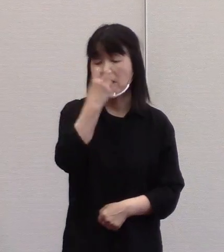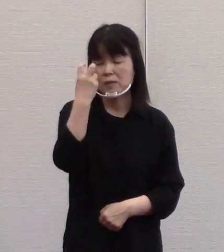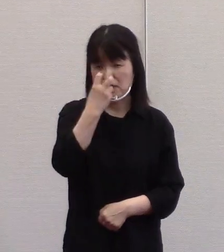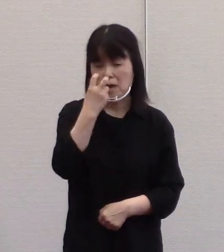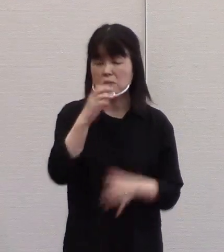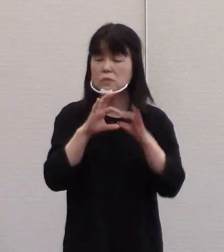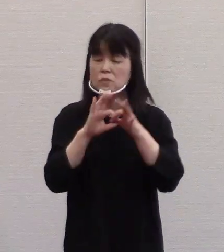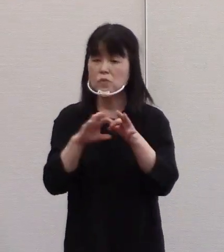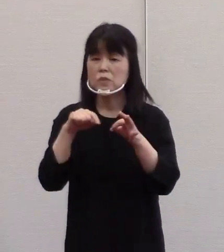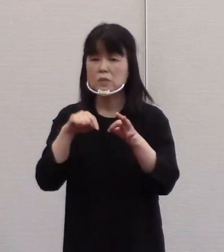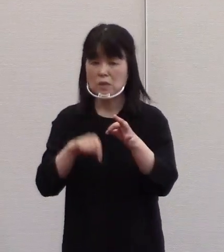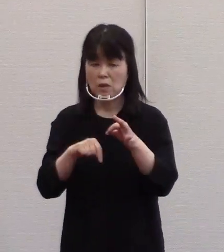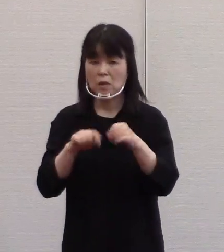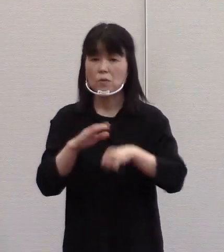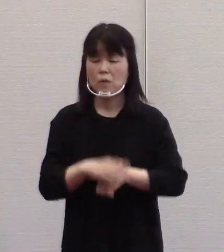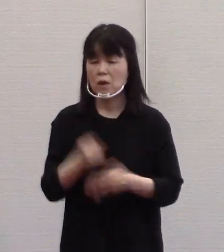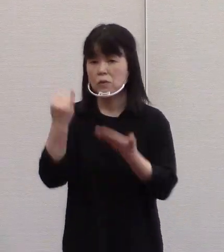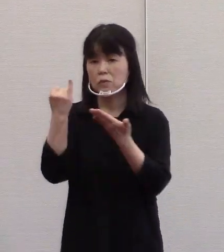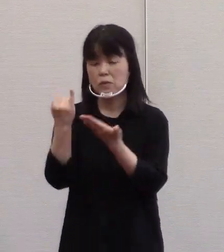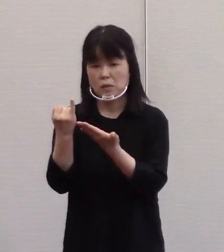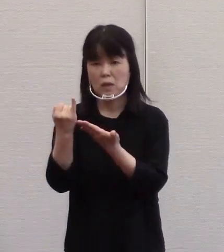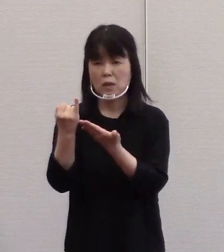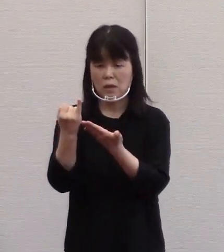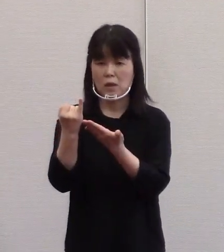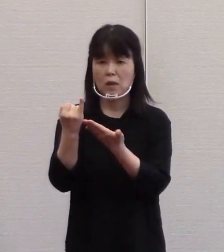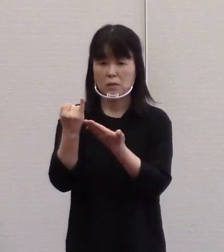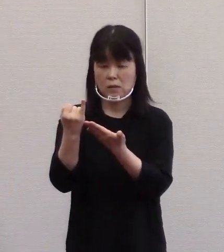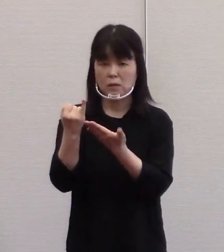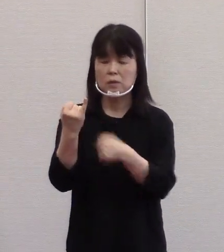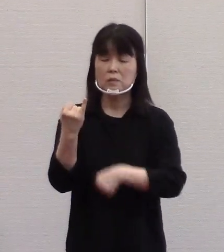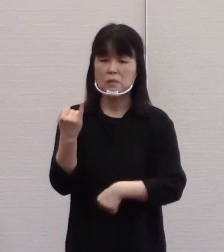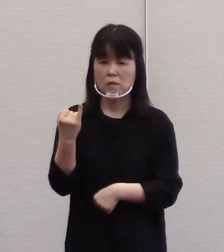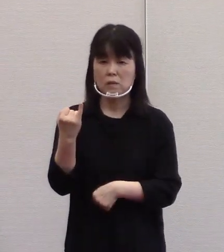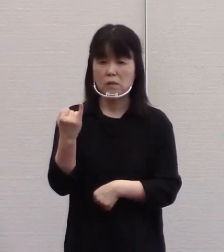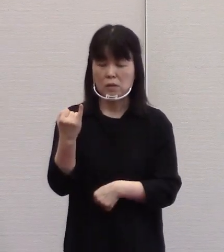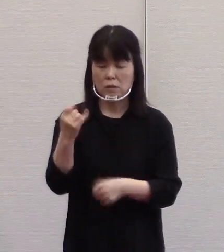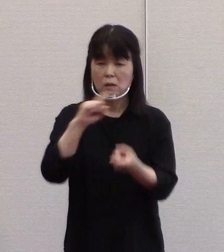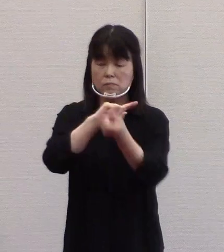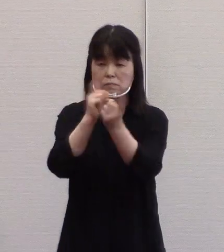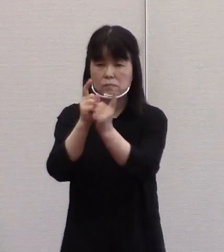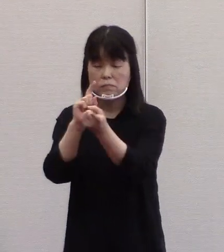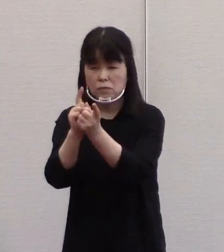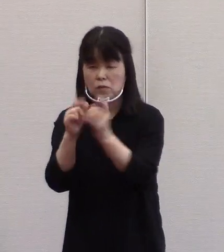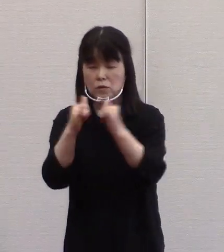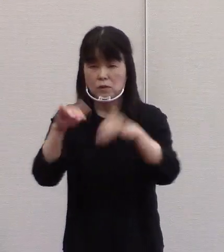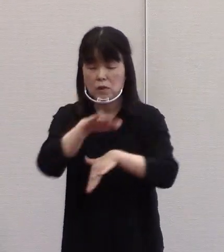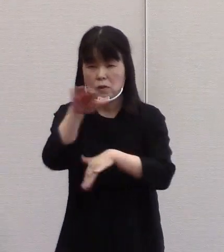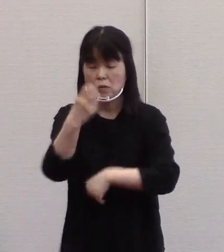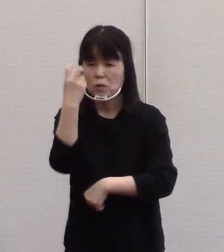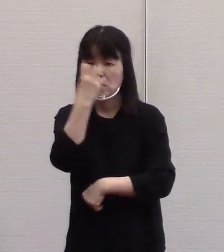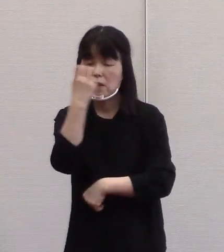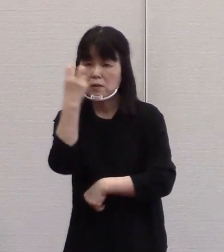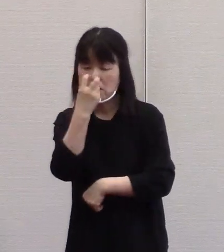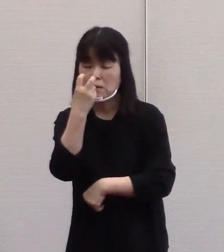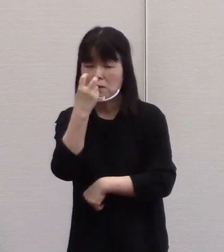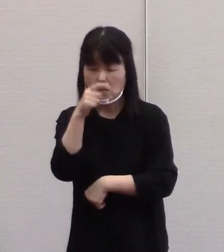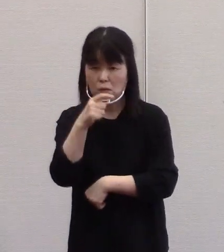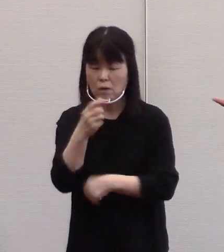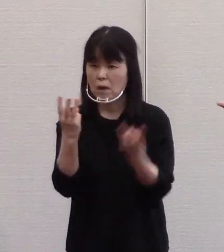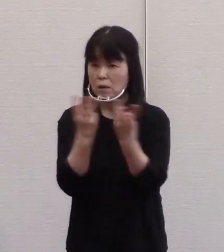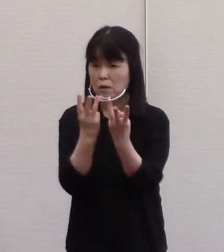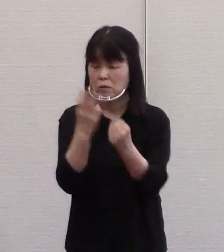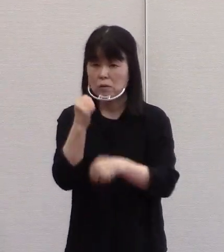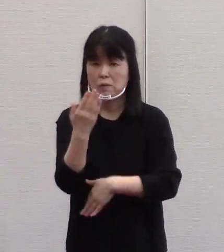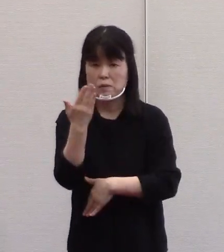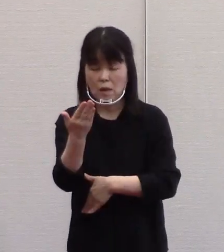この、女子学生に関連した PCR は今日何件ありますでしょうか。 まずはその報告は